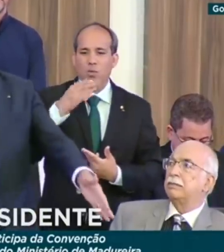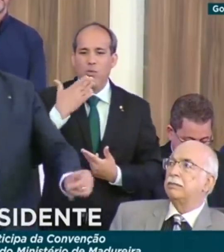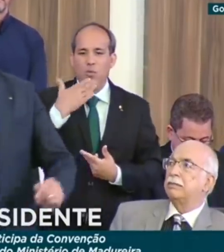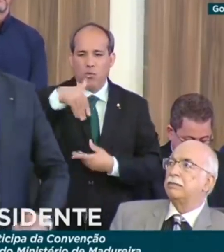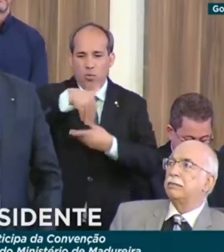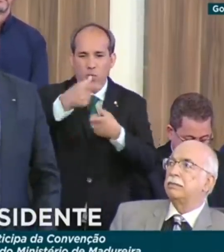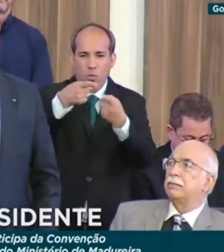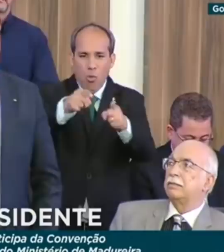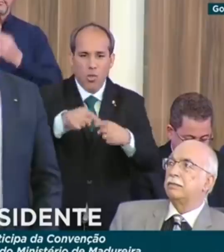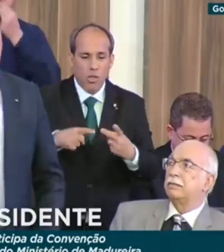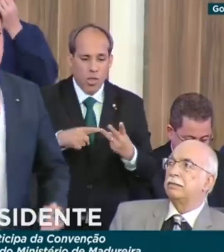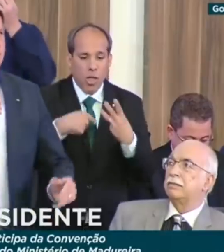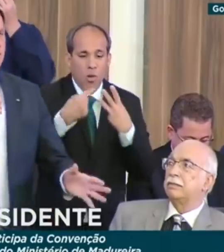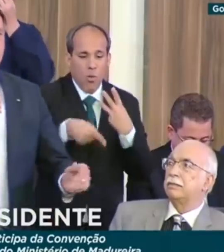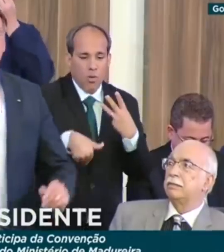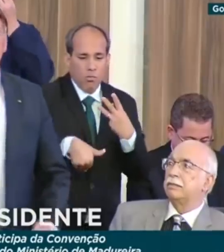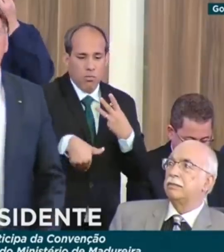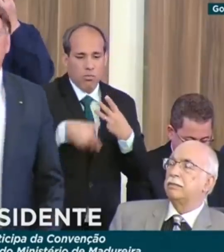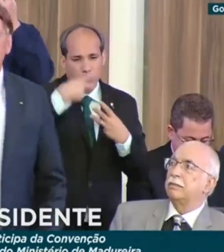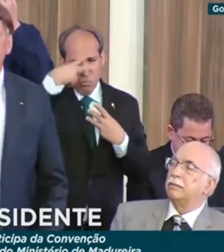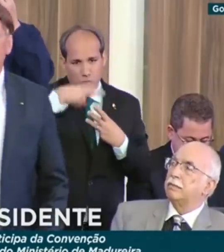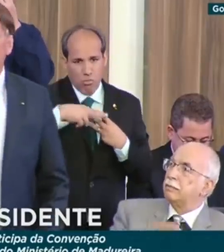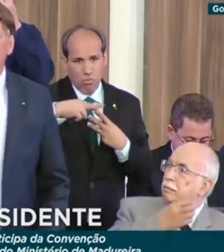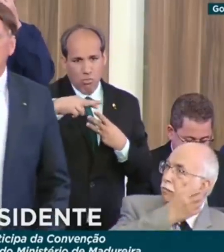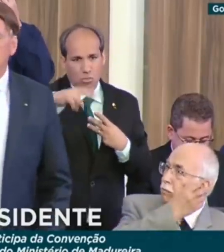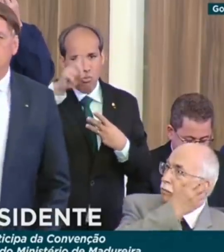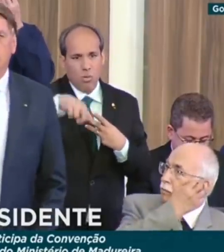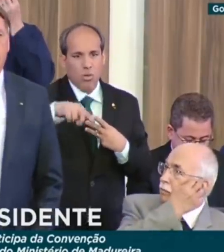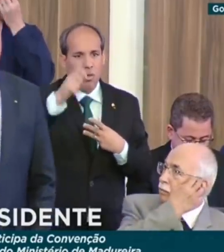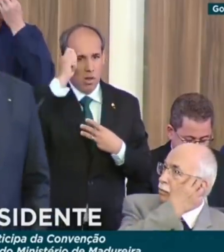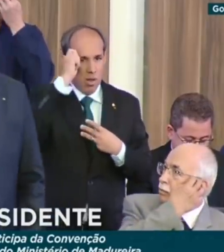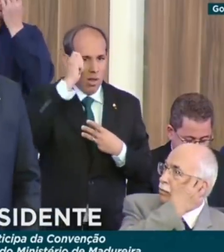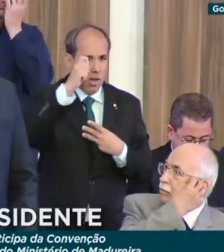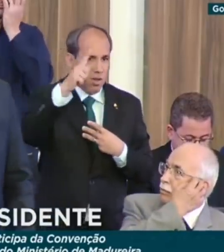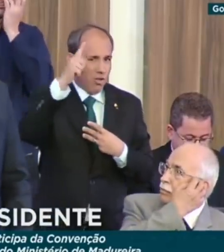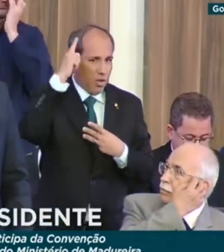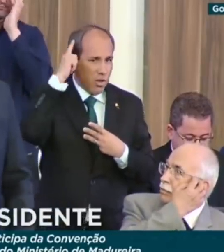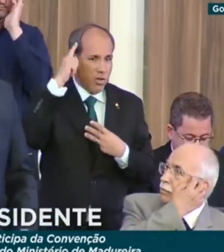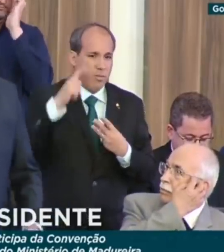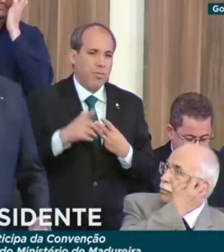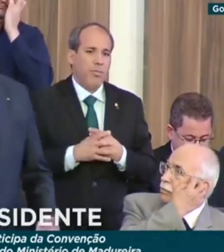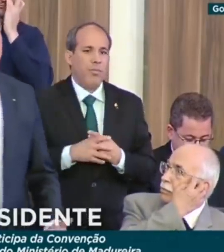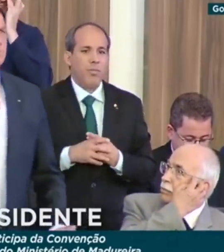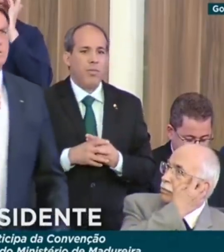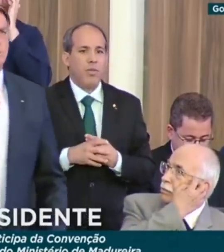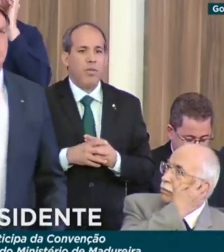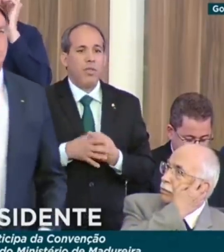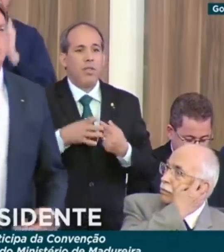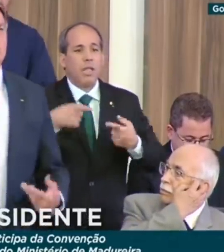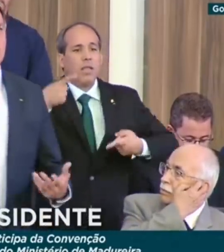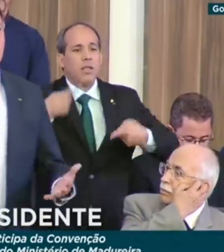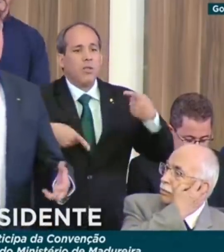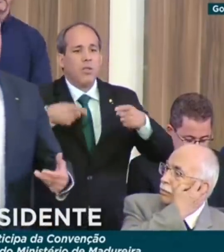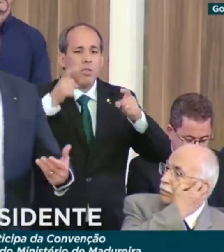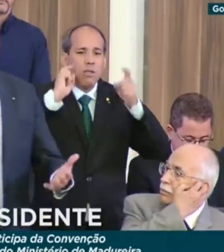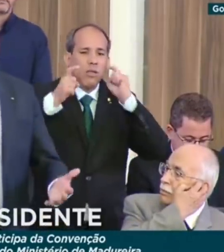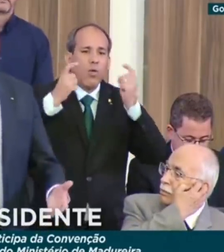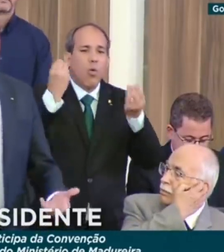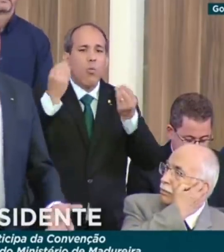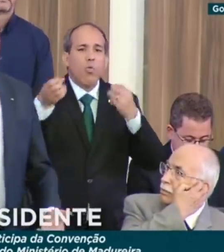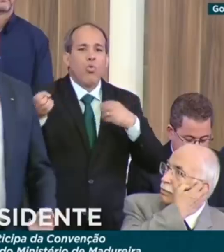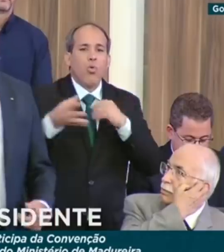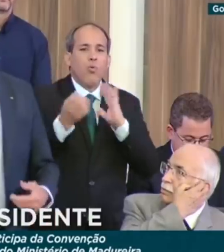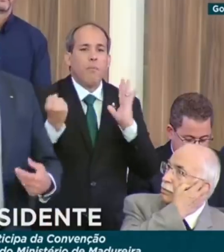O próximo voto agora, daqui a 2 semanas, é do Alexandre de Moraes. Estão rediscutindo um novo